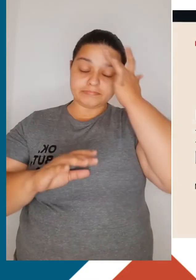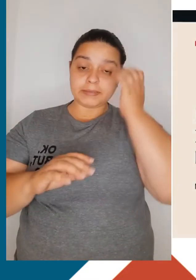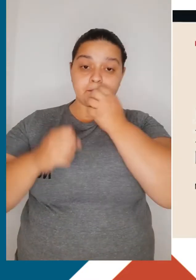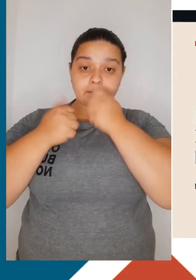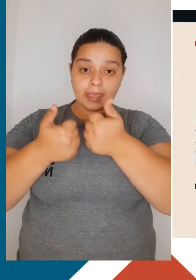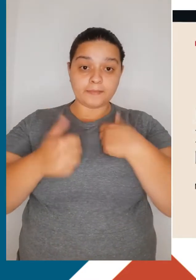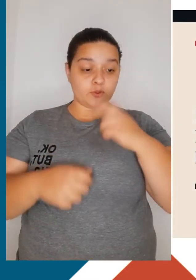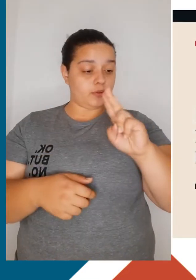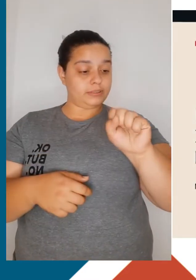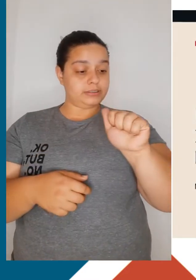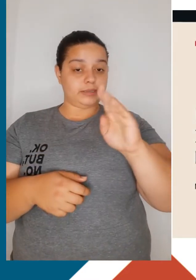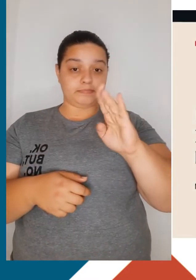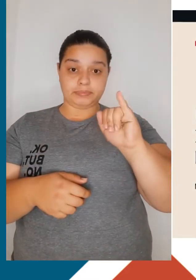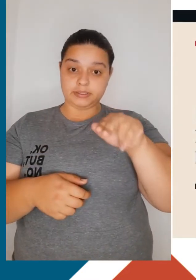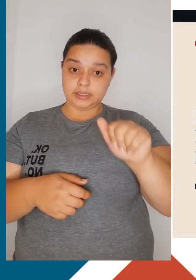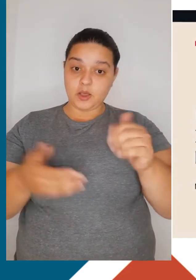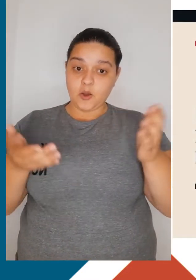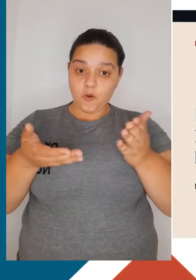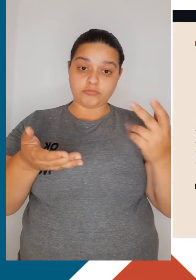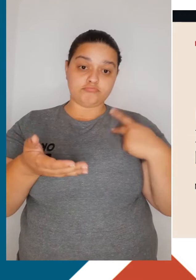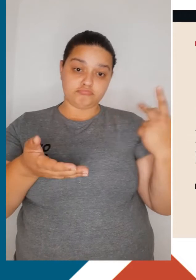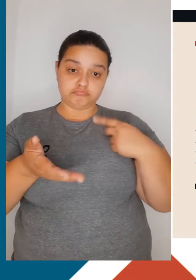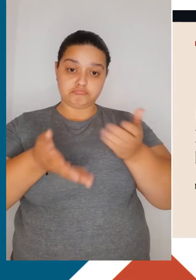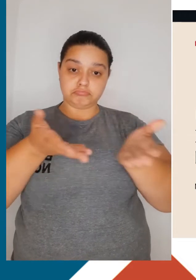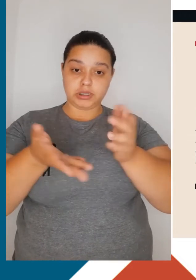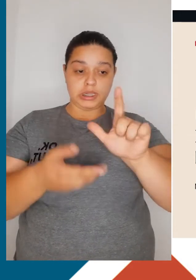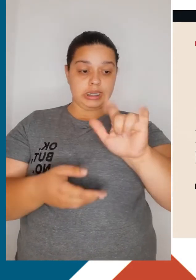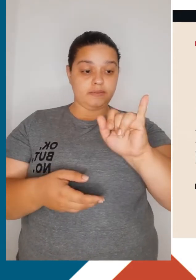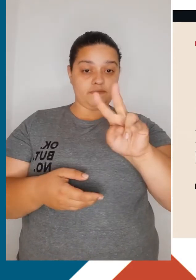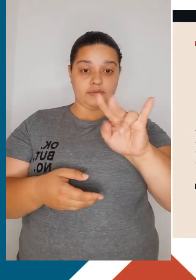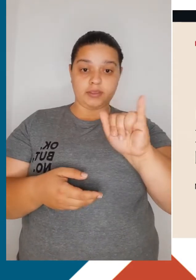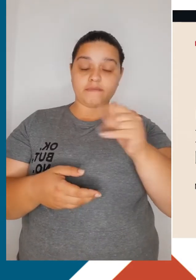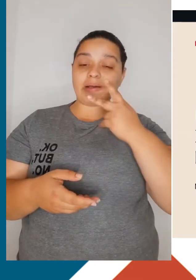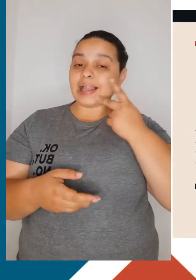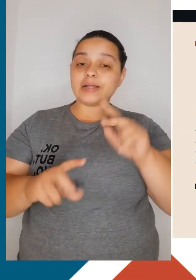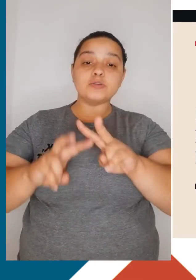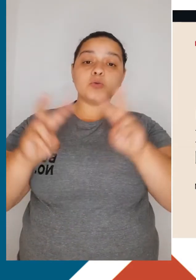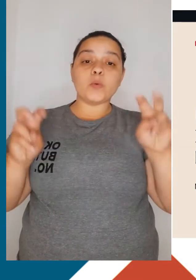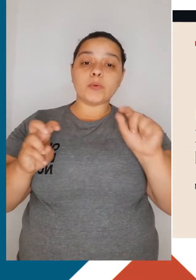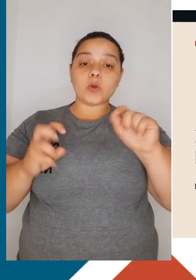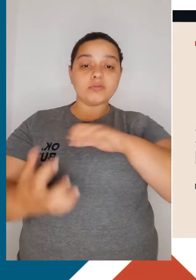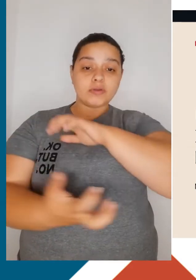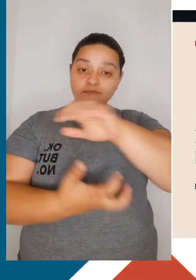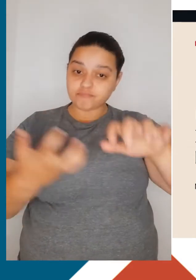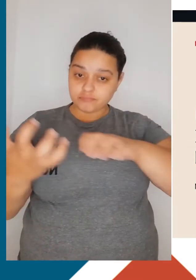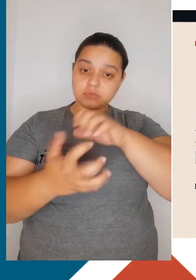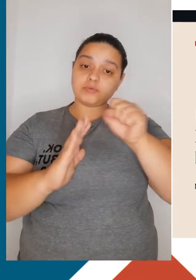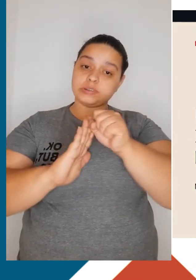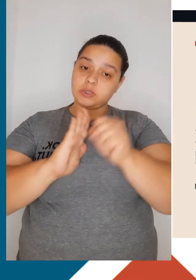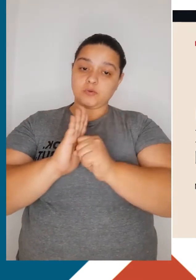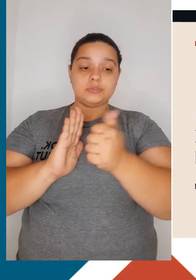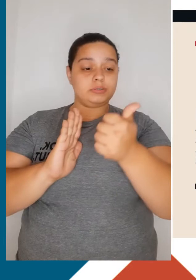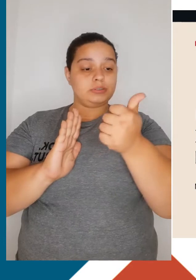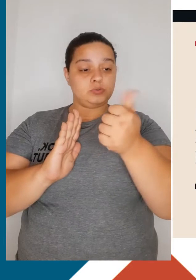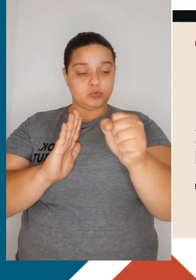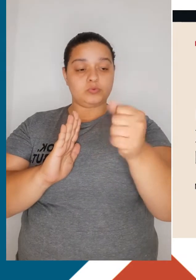Oi, gente, tudo bom? Meu nome é Sabina. Hoje eu e a mediadora Lívia vamos falar para vocês sobre as revoluções nos